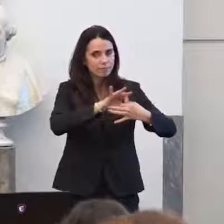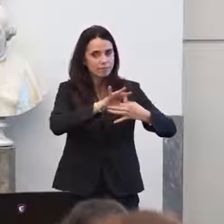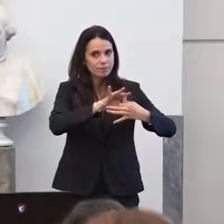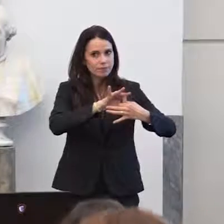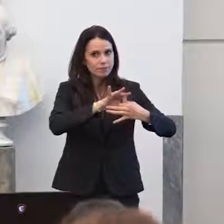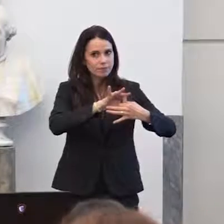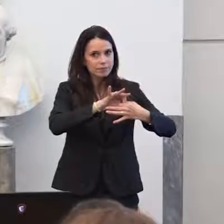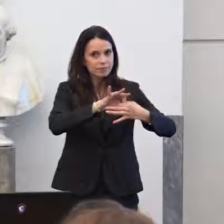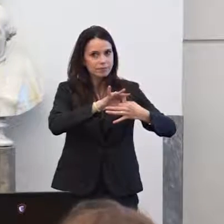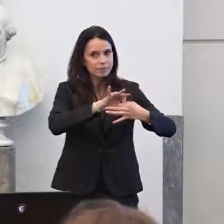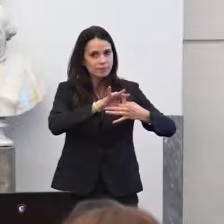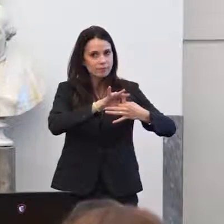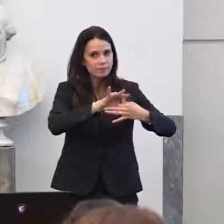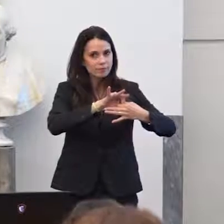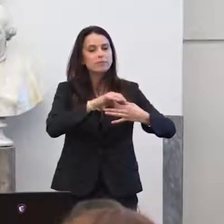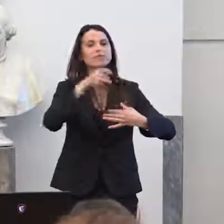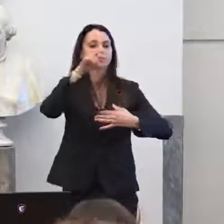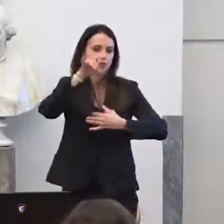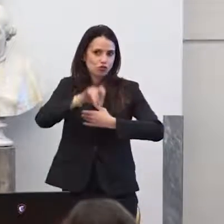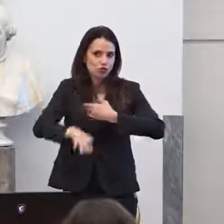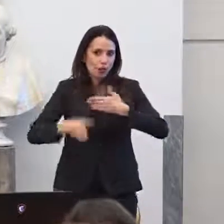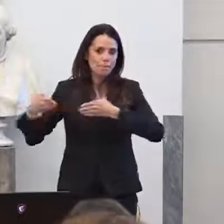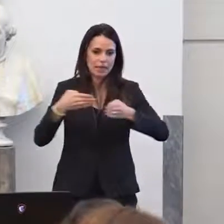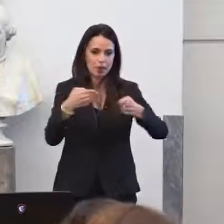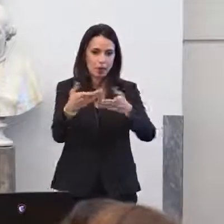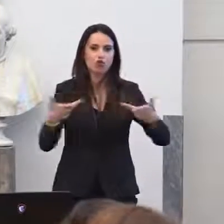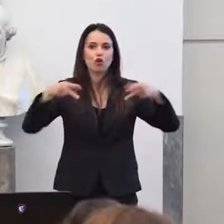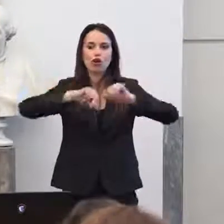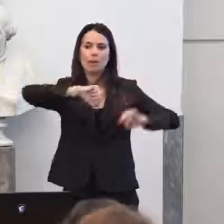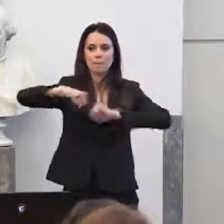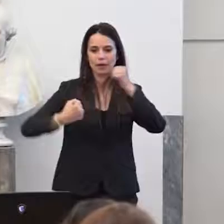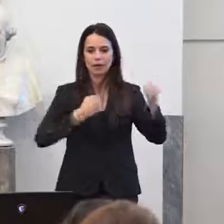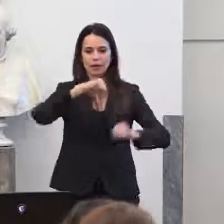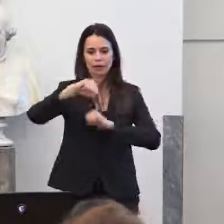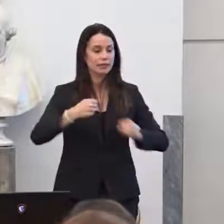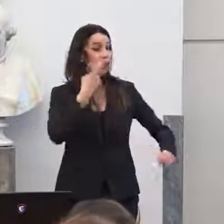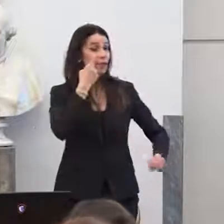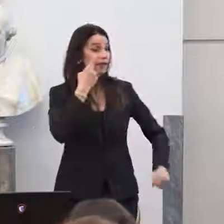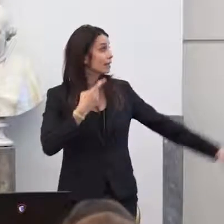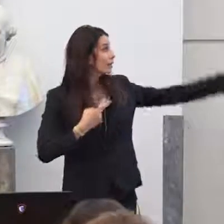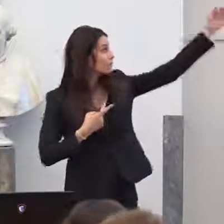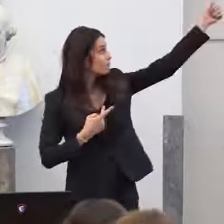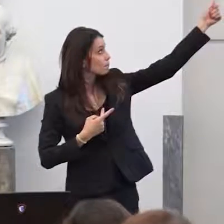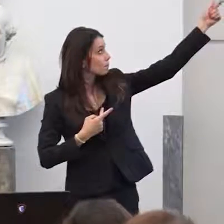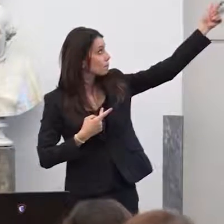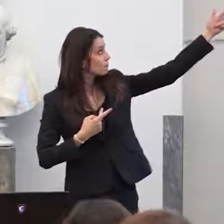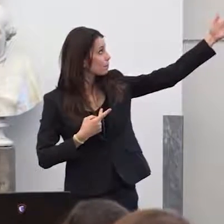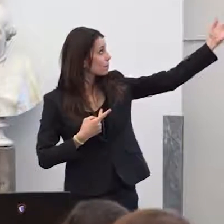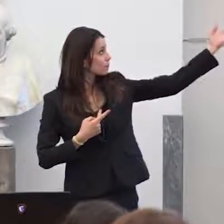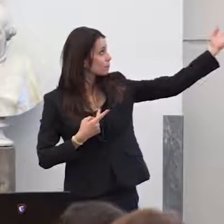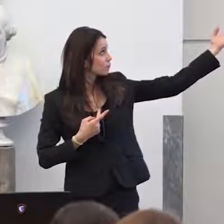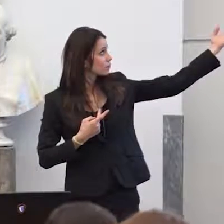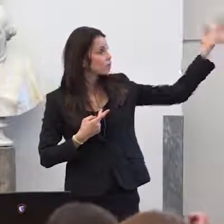alla fine hanno fatto un percorso riabilitativo che prevede N tappe, sono quelle che vi rappresento in questa slide